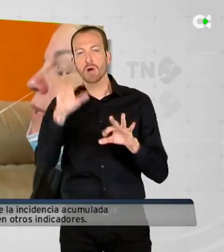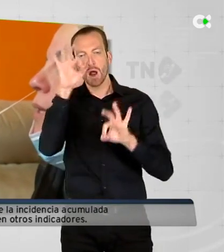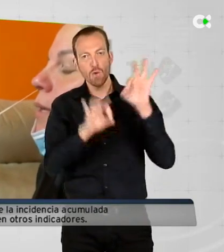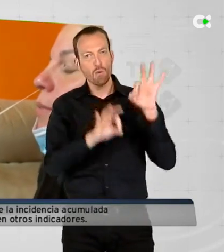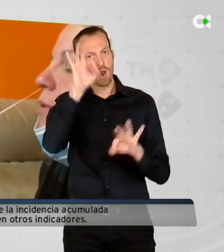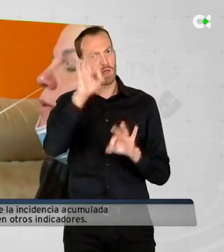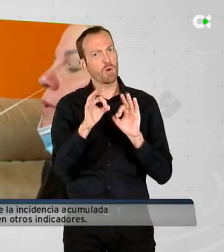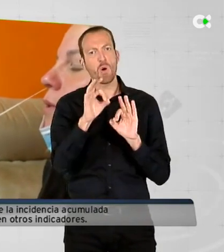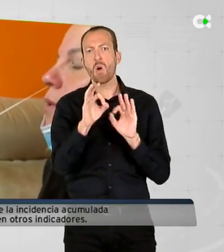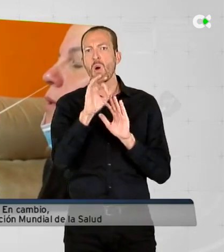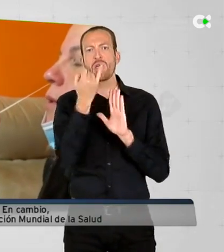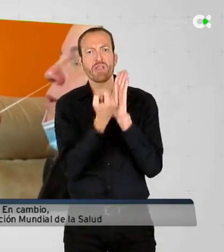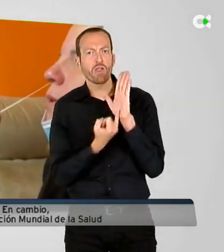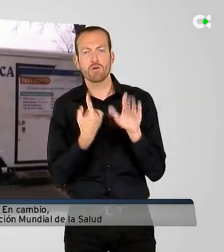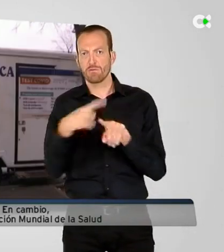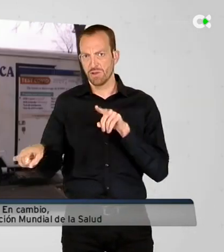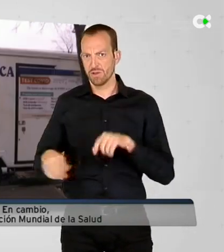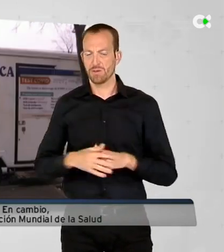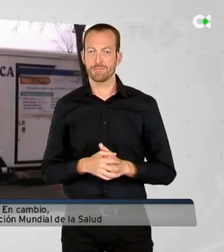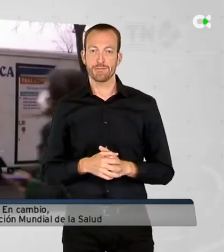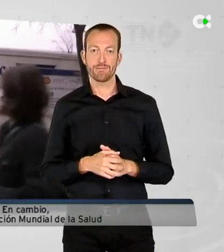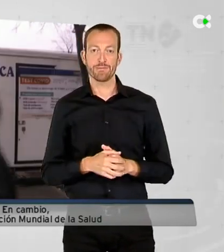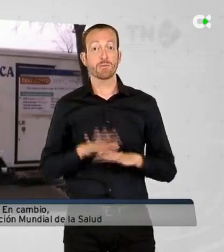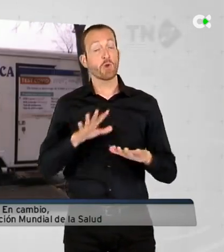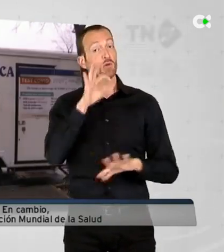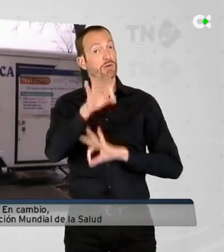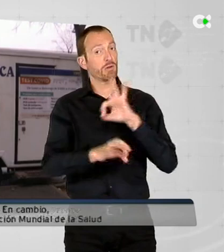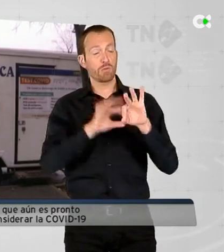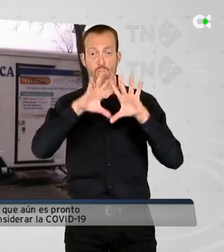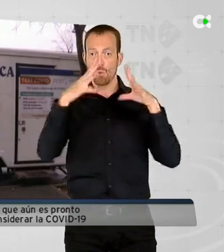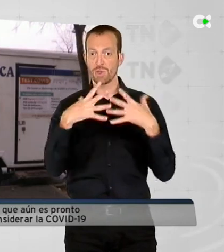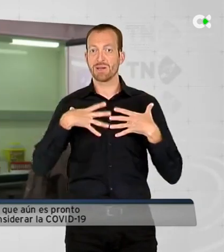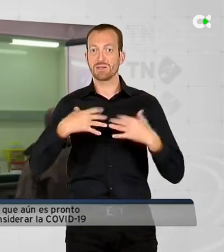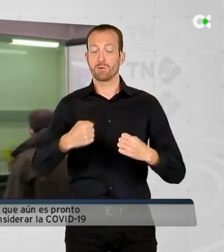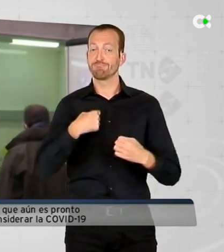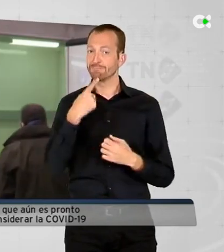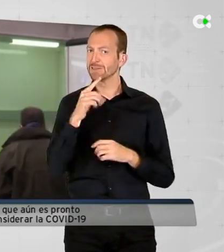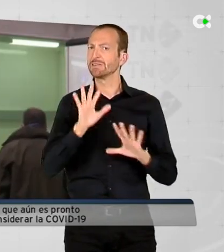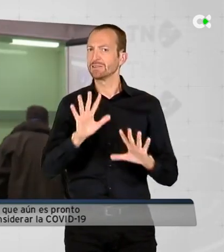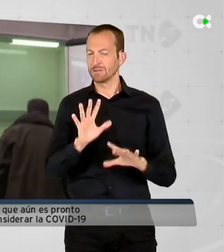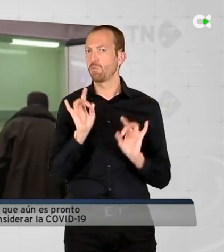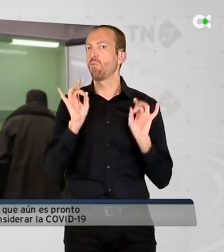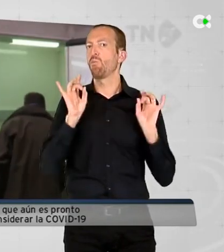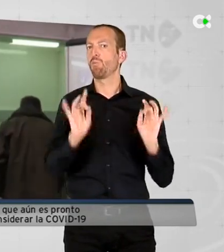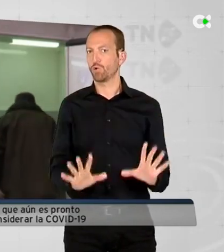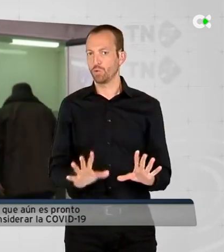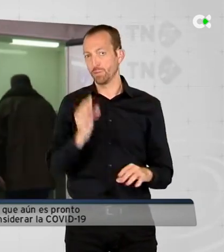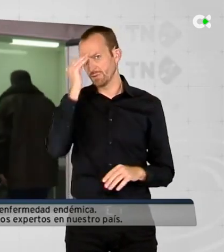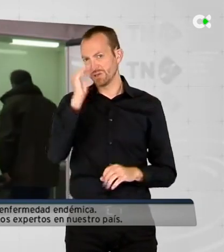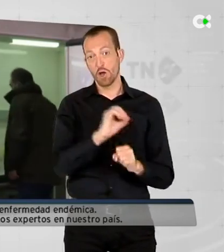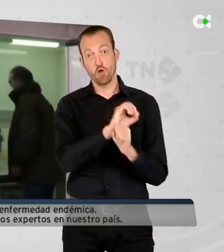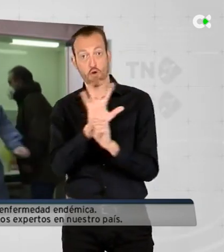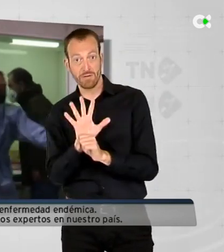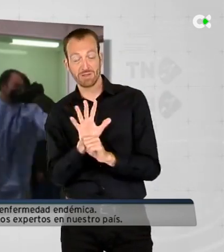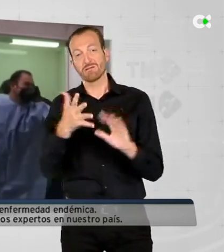en otros indicadores. En cambio la Organización Mundial de la Salud piensa que aún es pronto para considerar la COVID-19